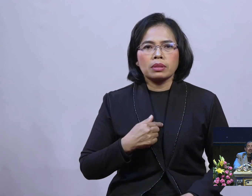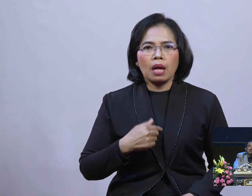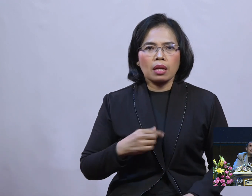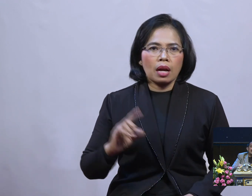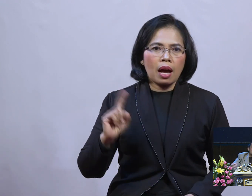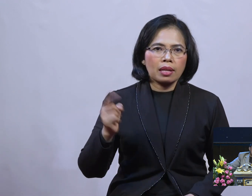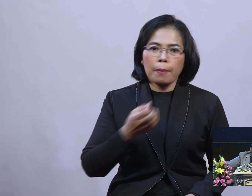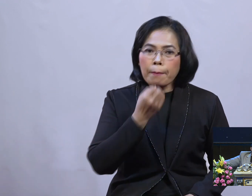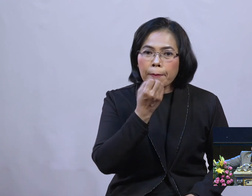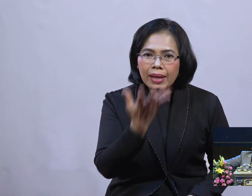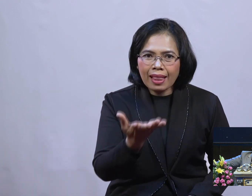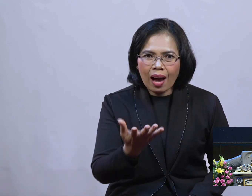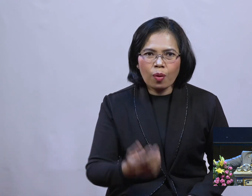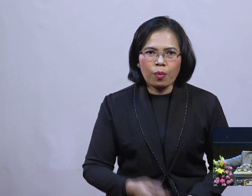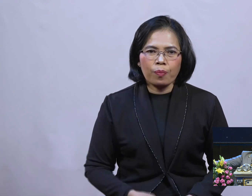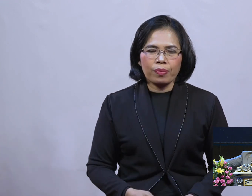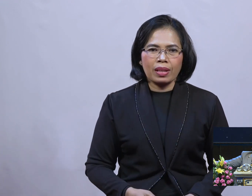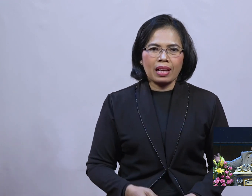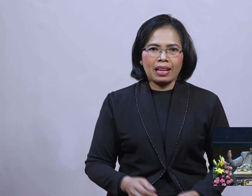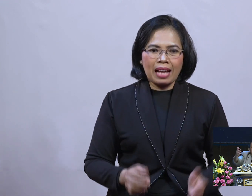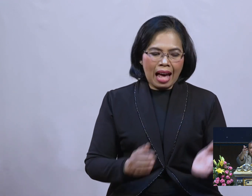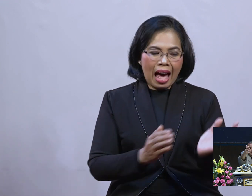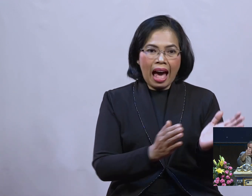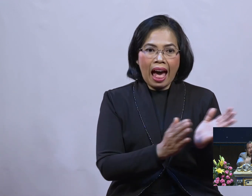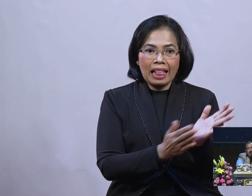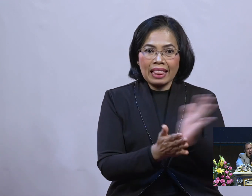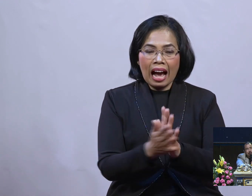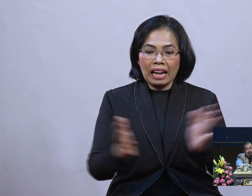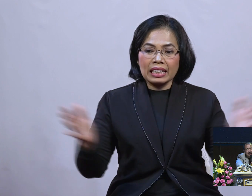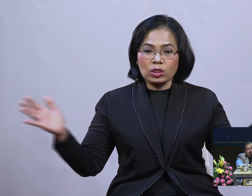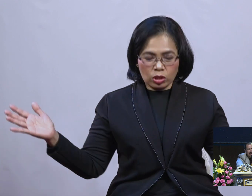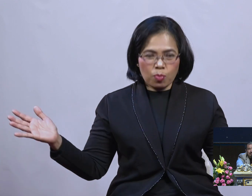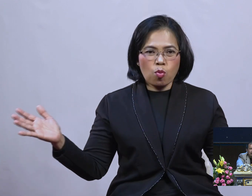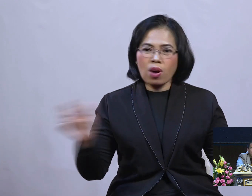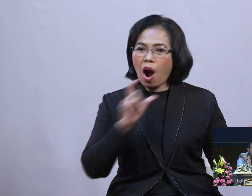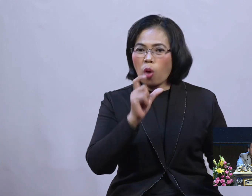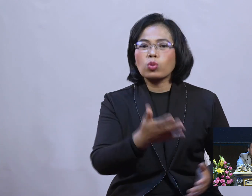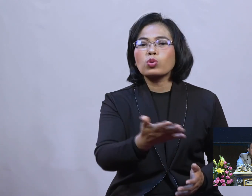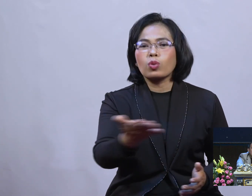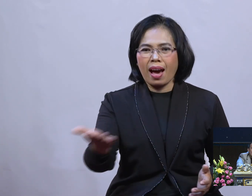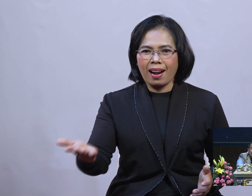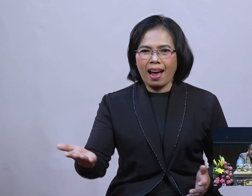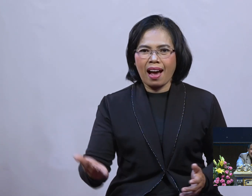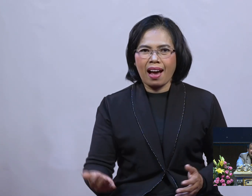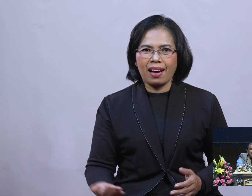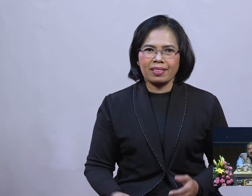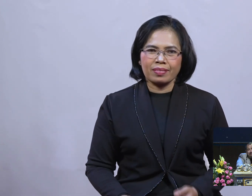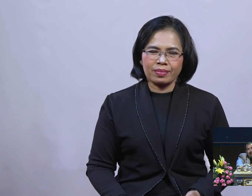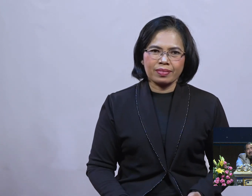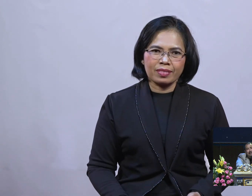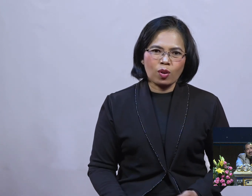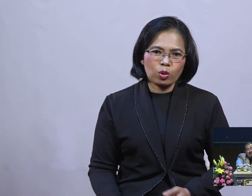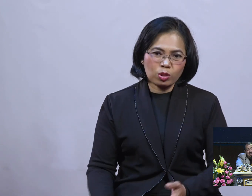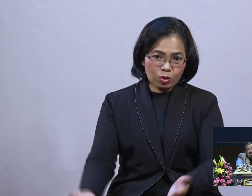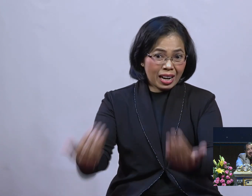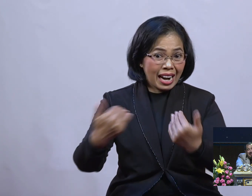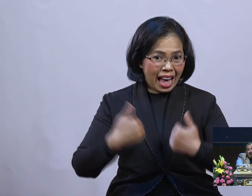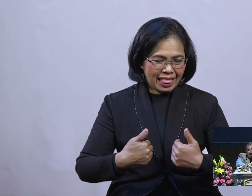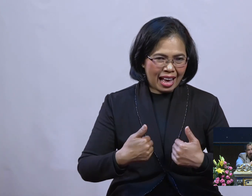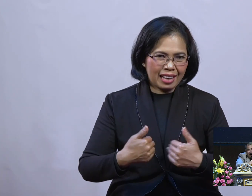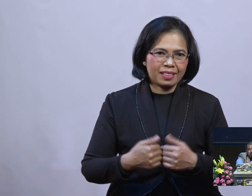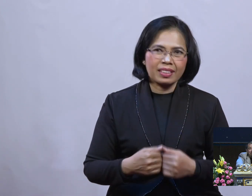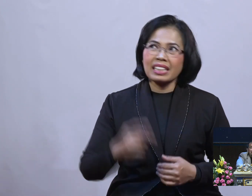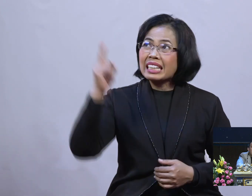memberitahu tangan Yesus sedang terbuka bagimu dan berkata mari kamu yang letih lesu dan berbeban berat aku beri kelegaan kepadaMu